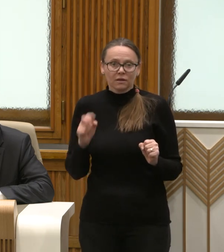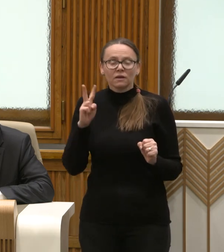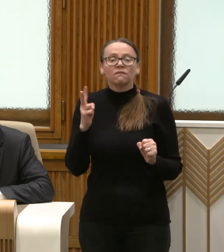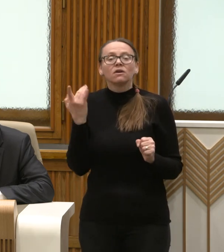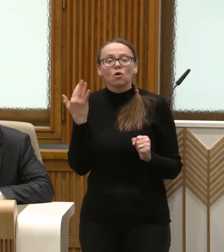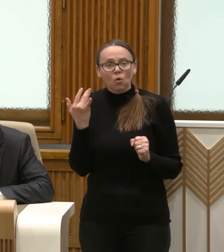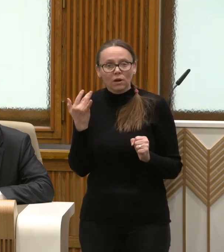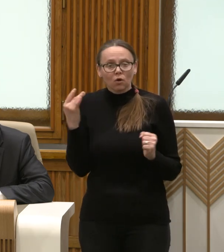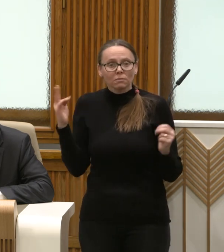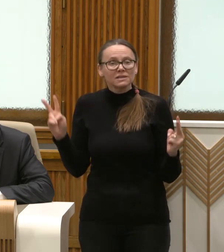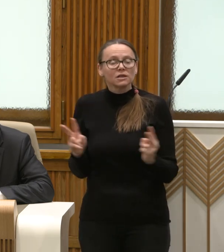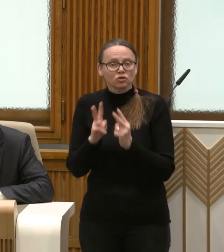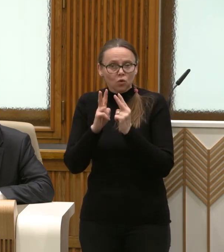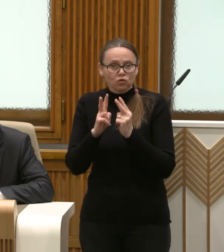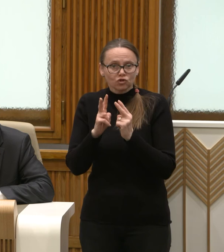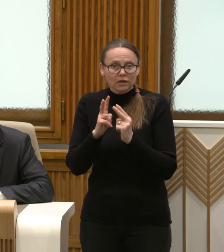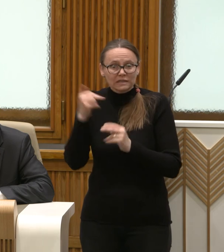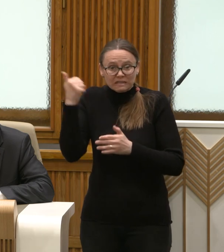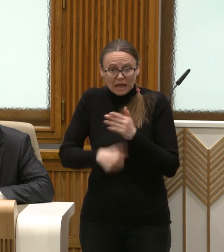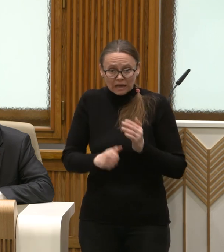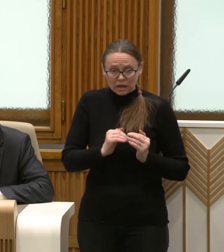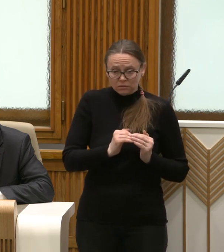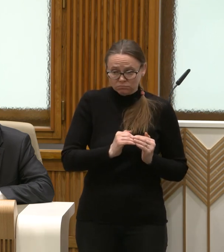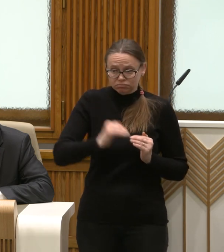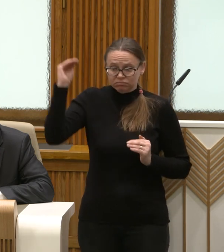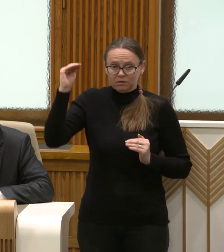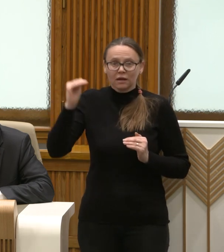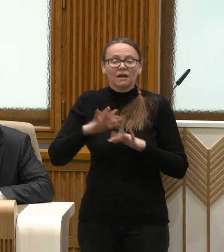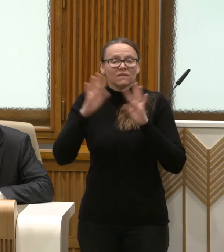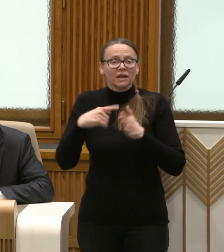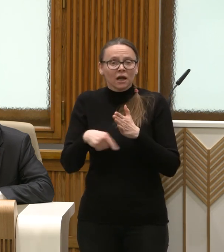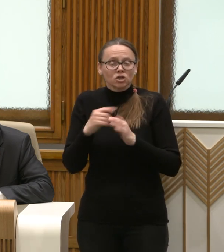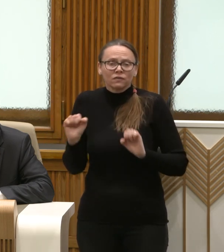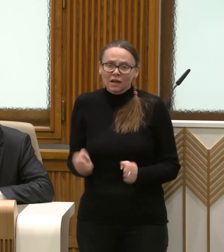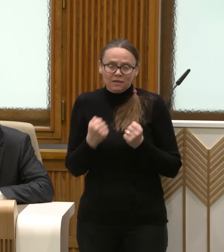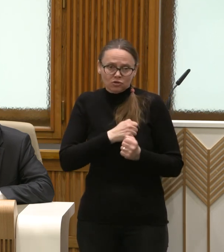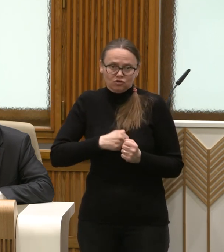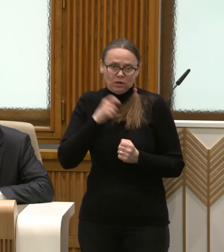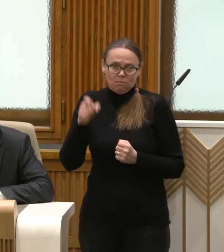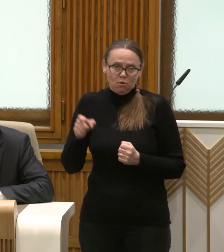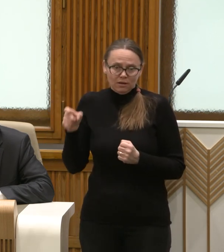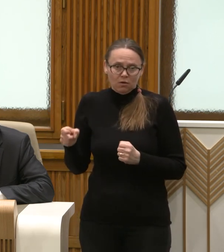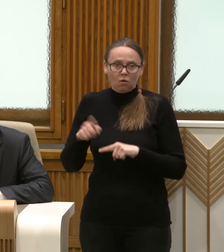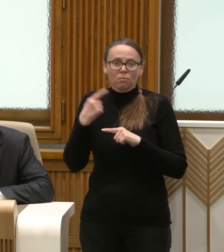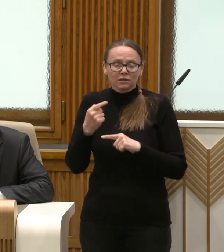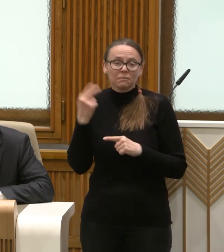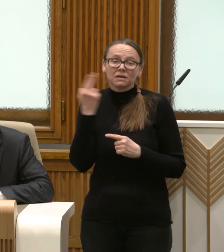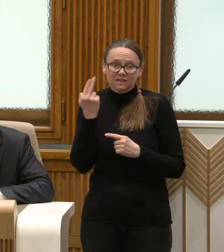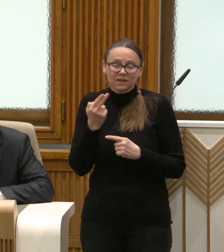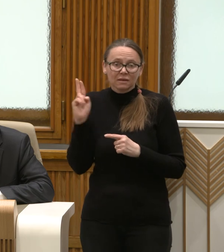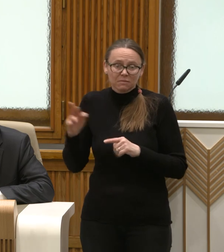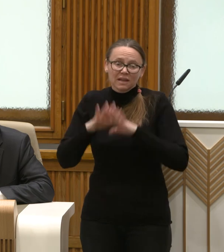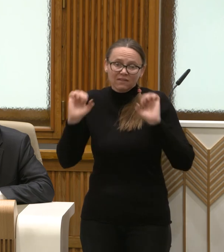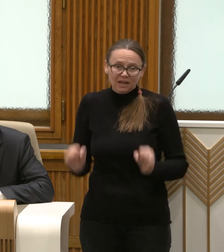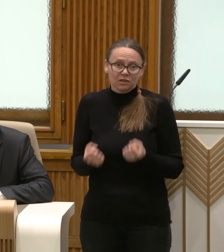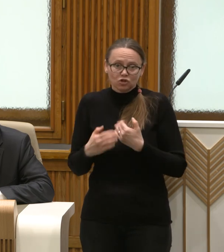bi se soočali z nenadnim porastom velikega števila težkih bolnikov, potem bi bili seveda v velikih